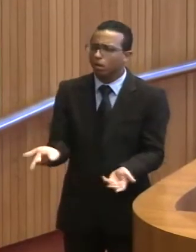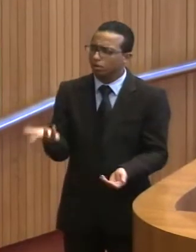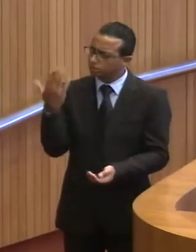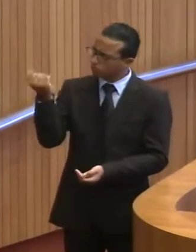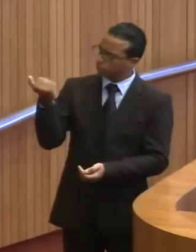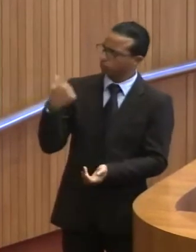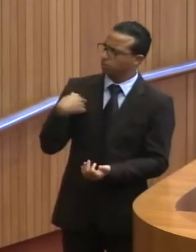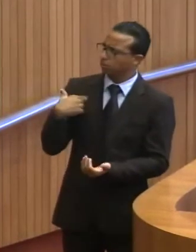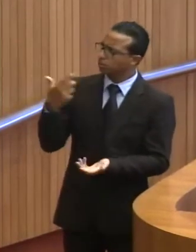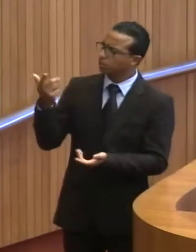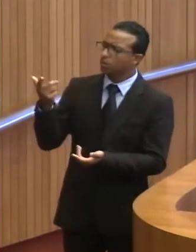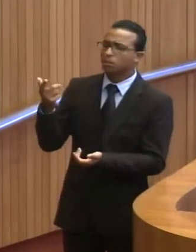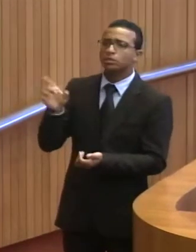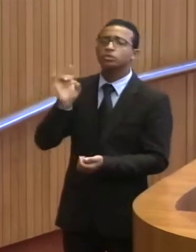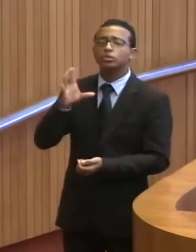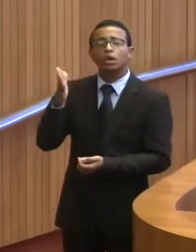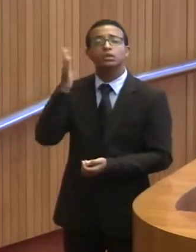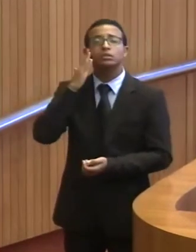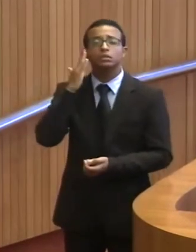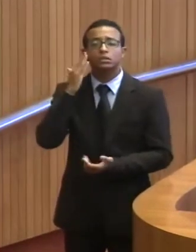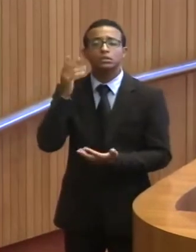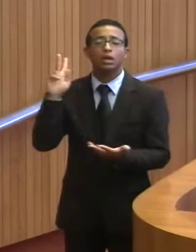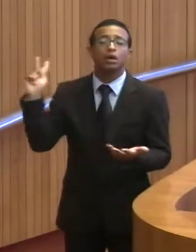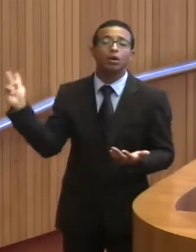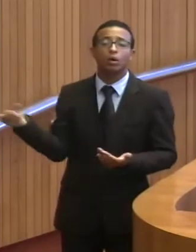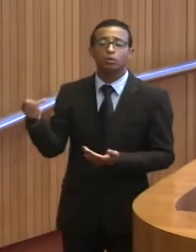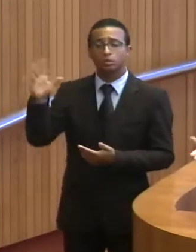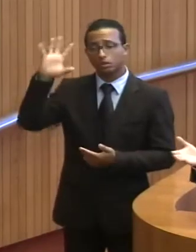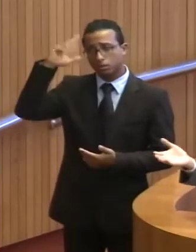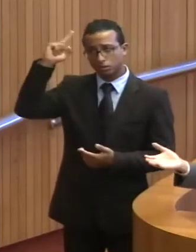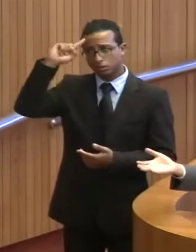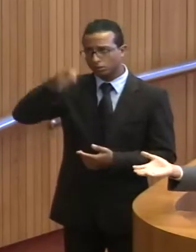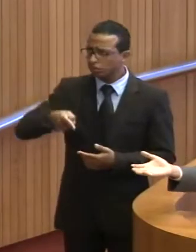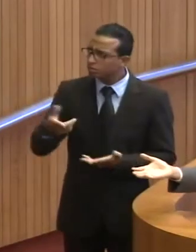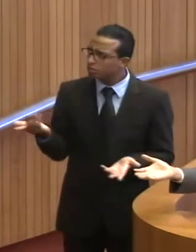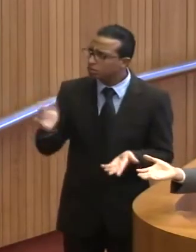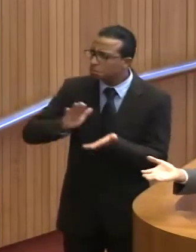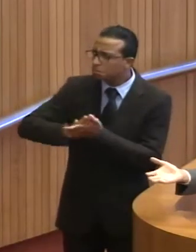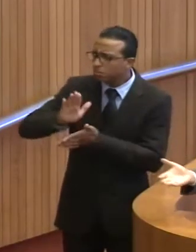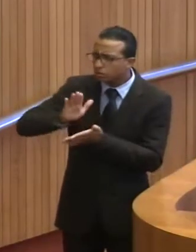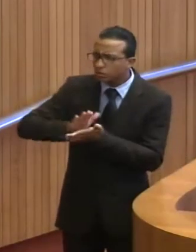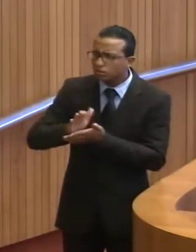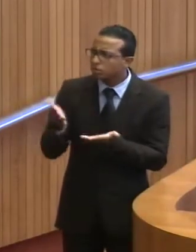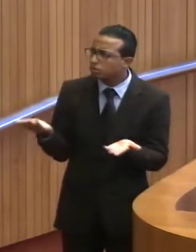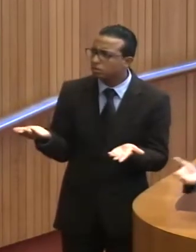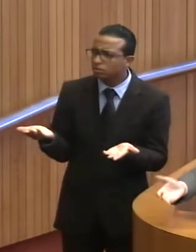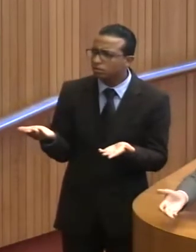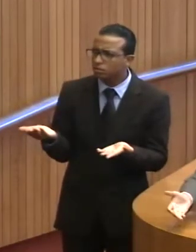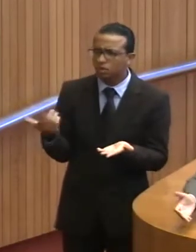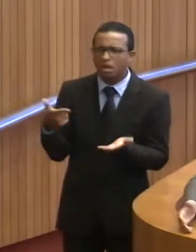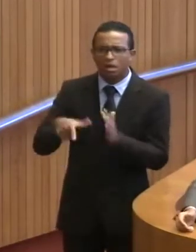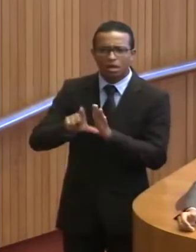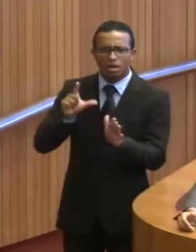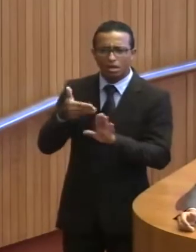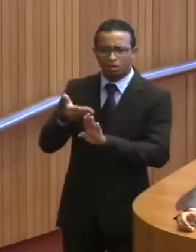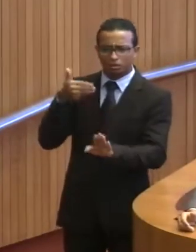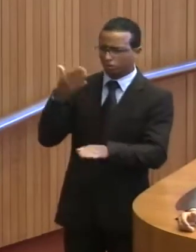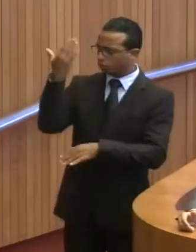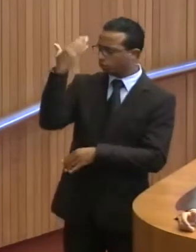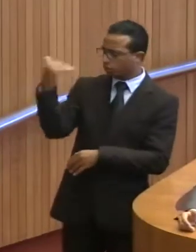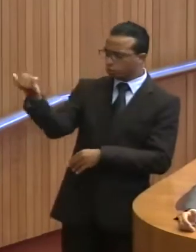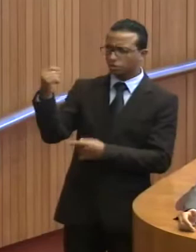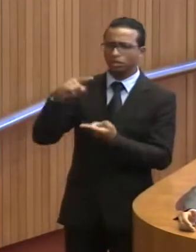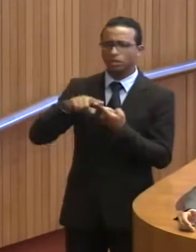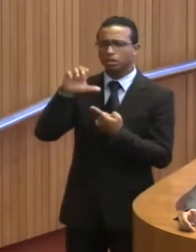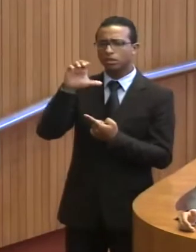qualquer acusação. Eu só tomei conhecimento da decisão quando a decisão foi proferida. Não houve um processo anterior, não houve